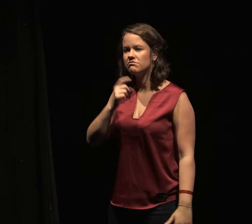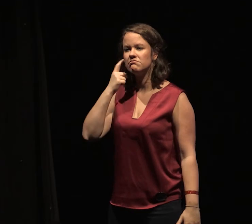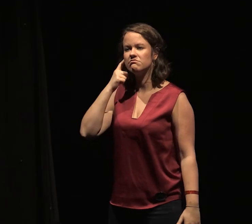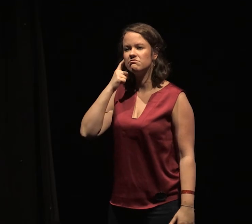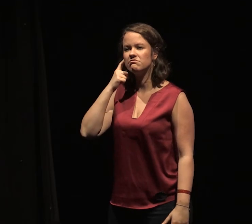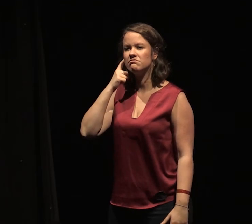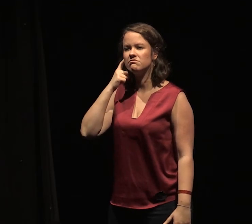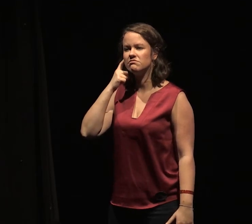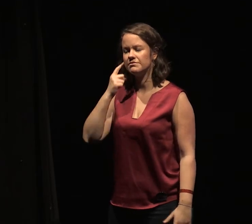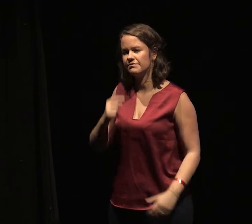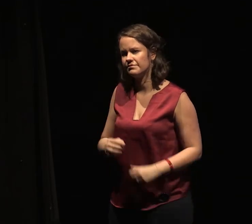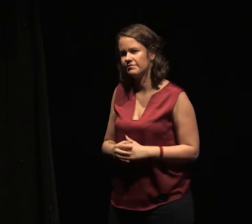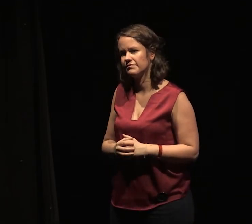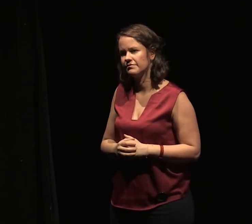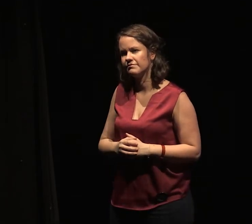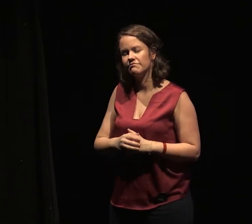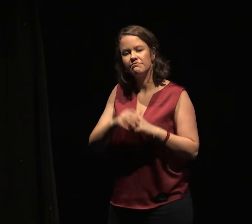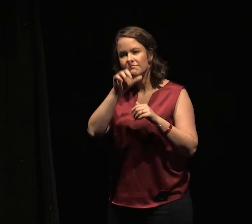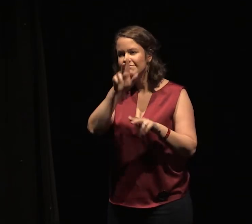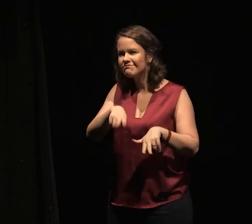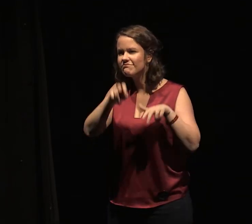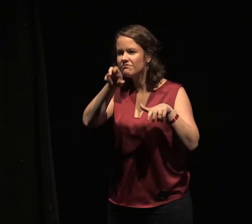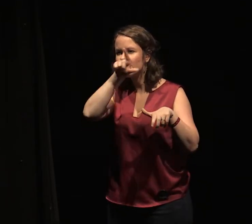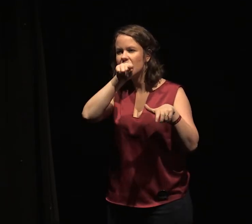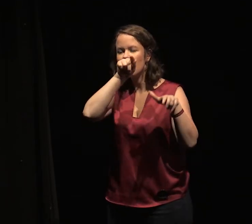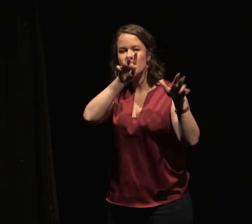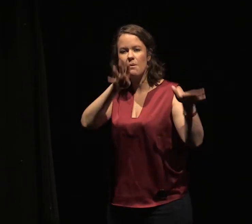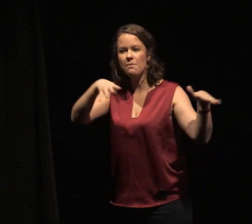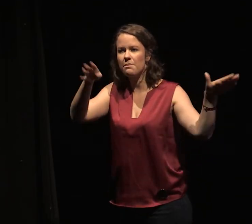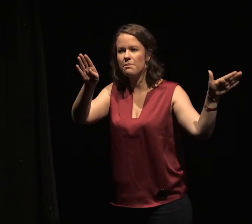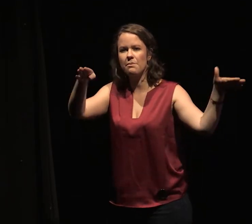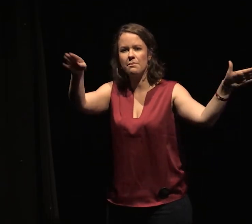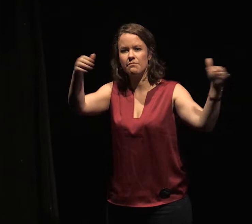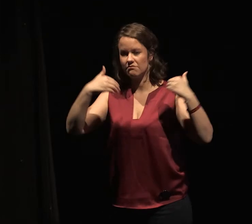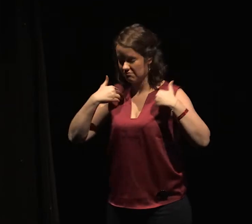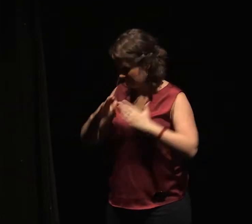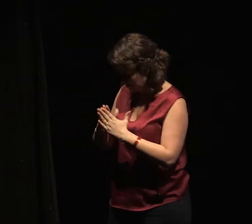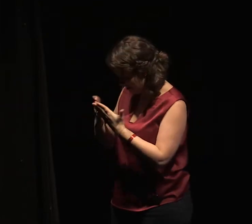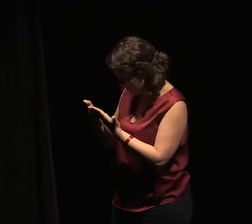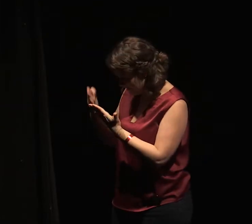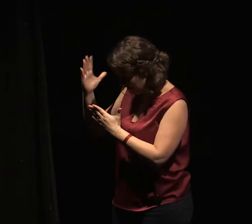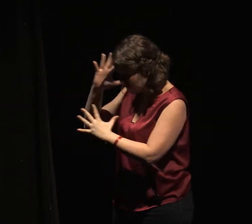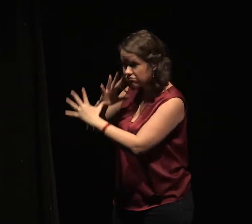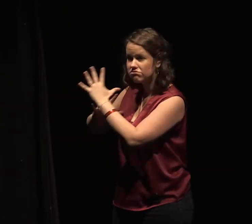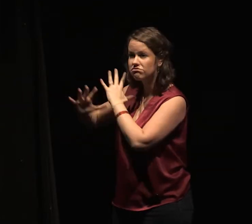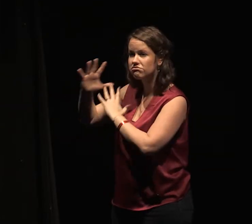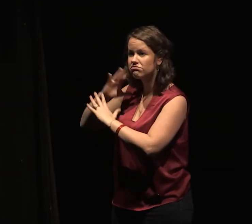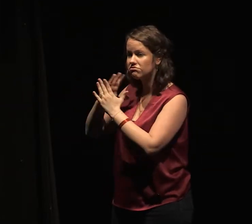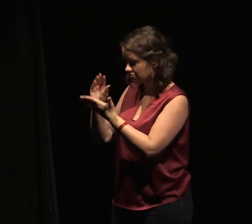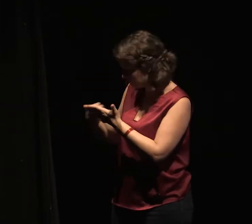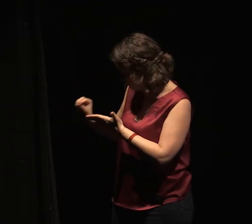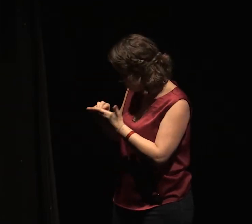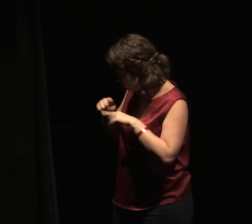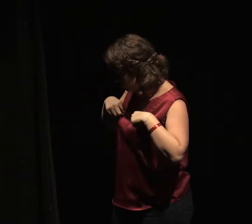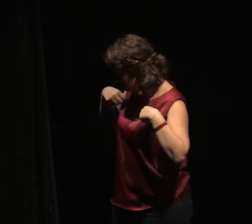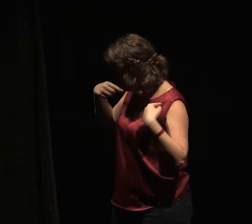épiques, les aigles. Et pour moi, le collier du pigeon. Une étoile abandonnée